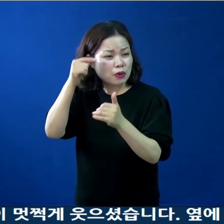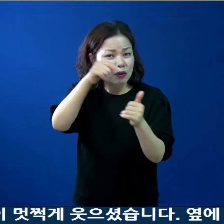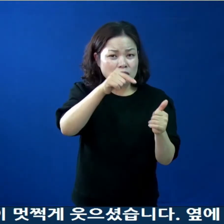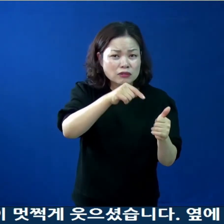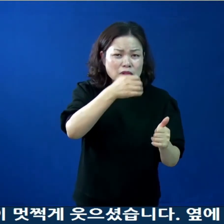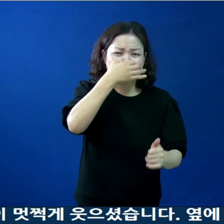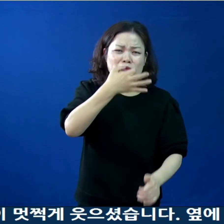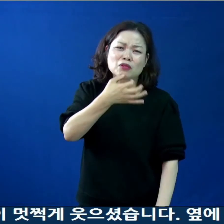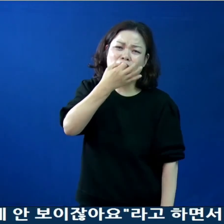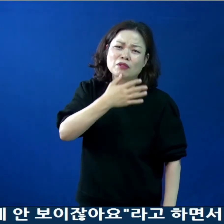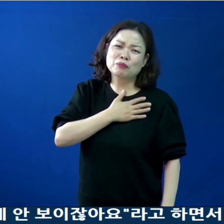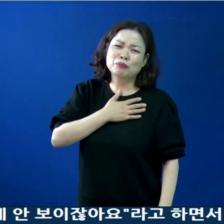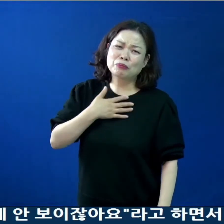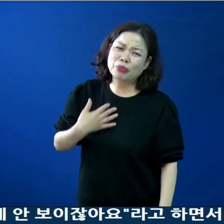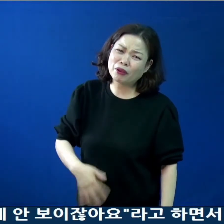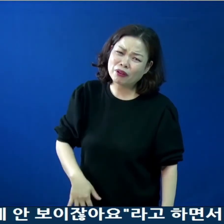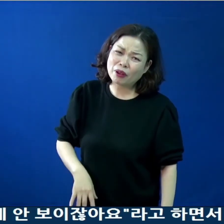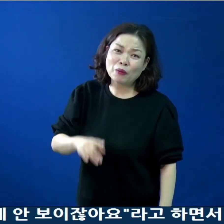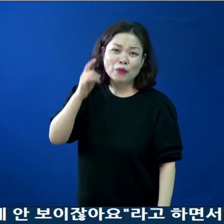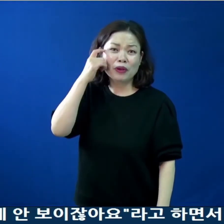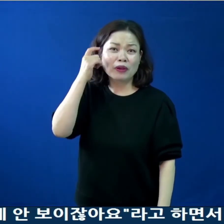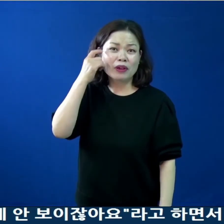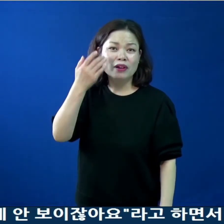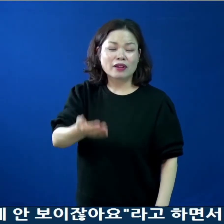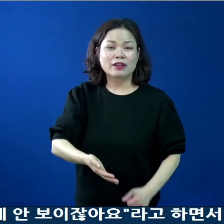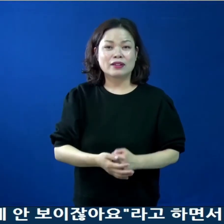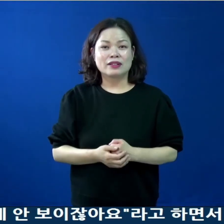너무 힘들고 피곤한, 이게 왜 그럴까?